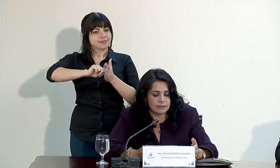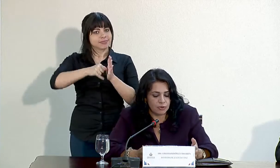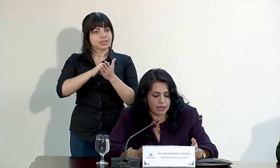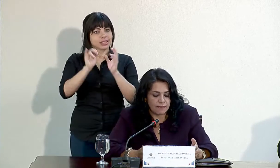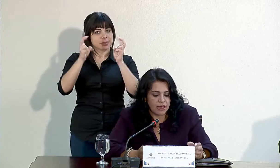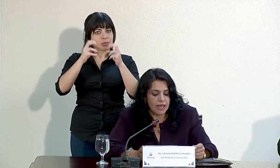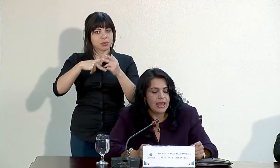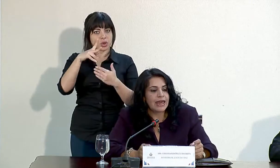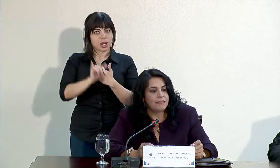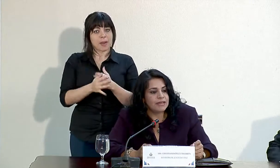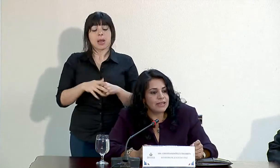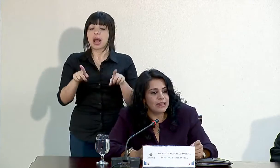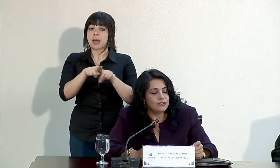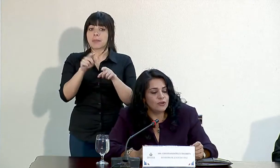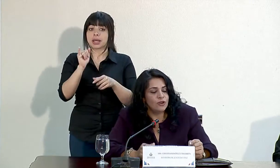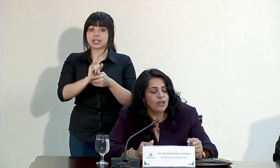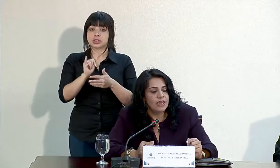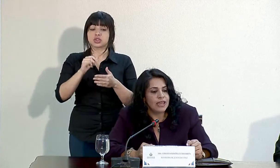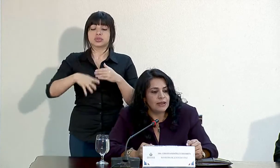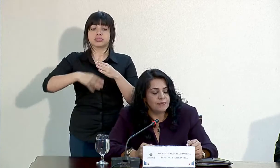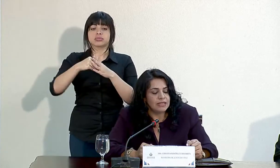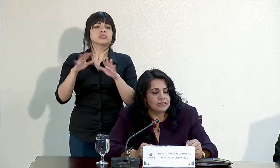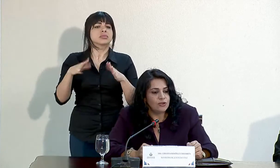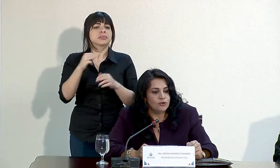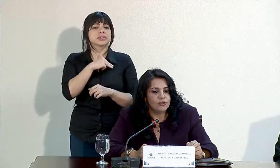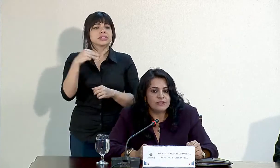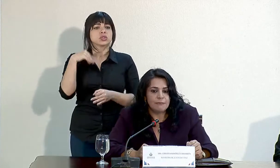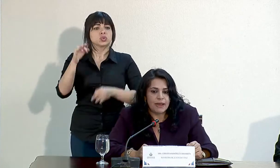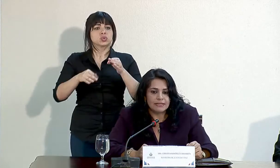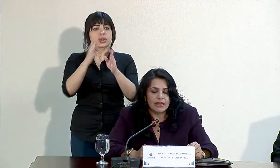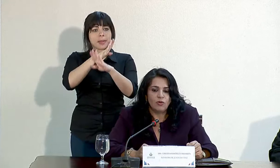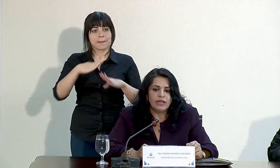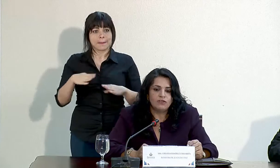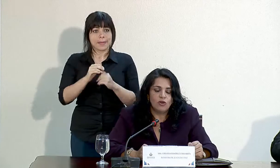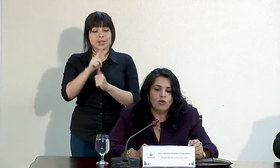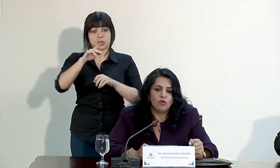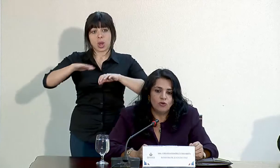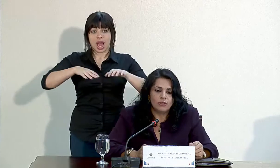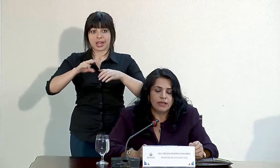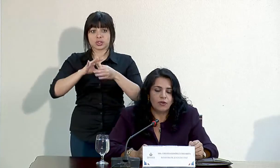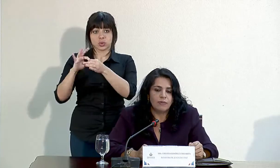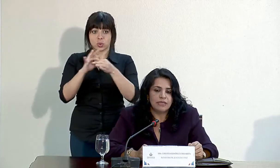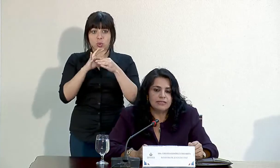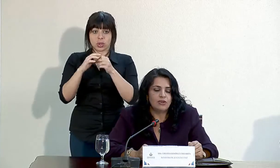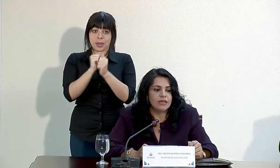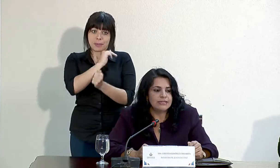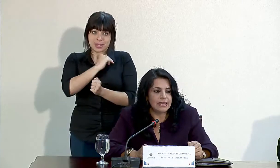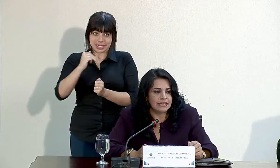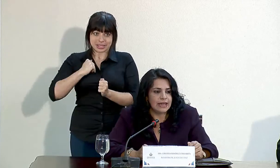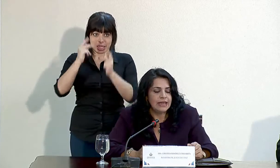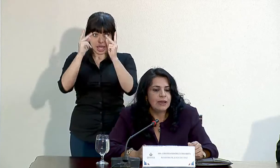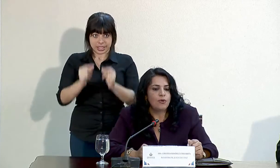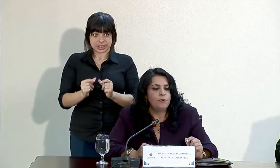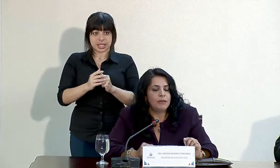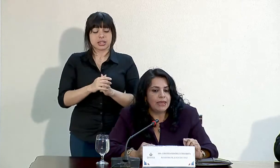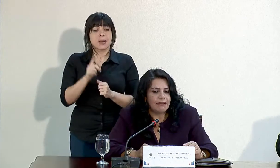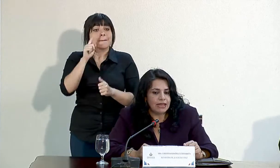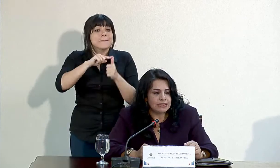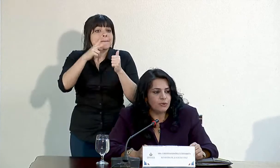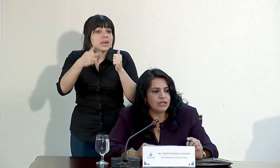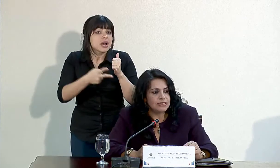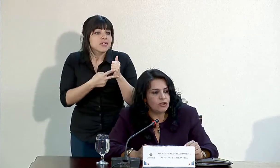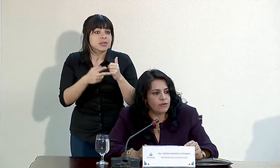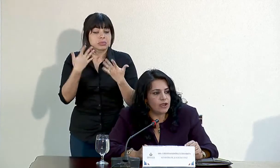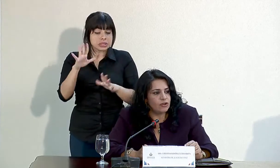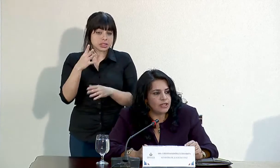en este programa. Además de eso, el Ministerio de Justicia y Paz, en una acción conjunta con el Ministerio de Hacienda, por primera